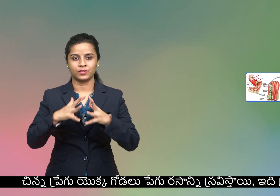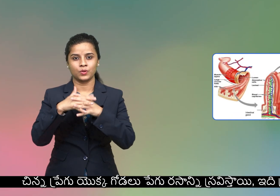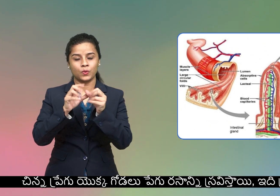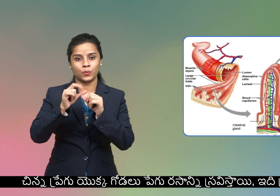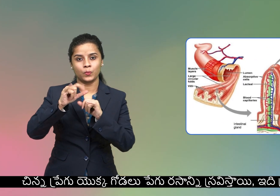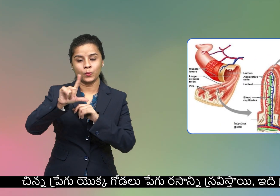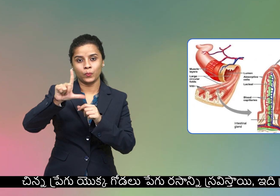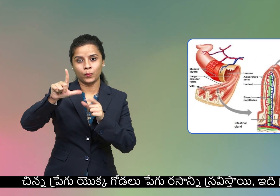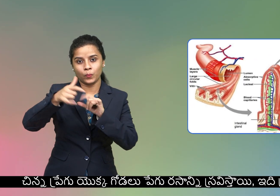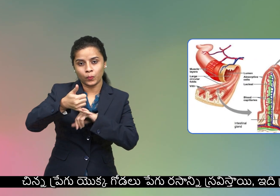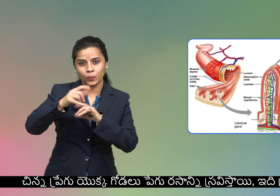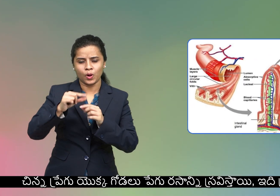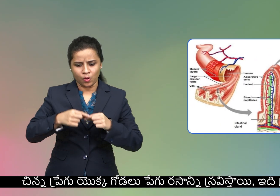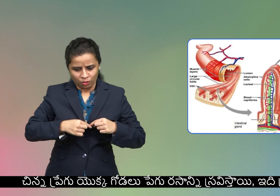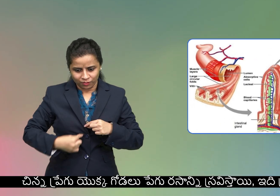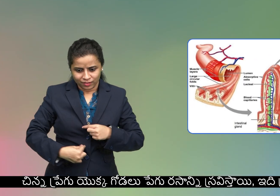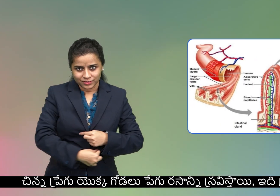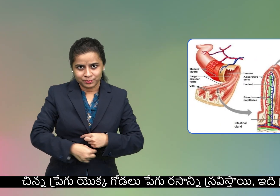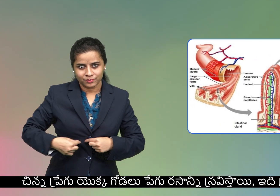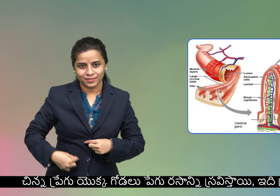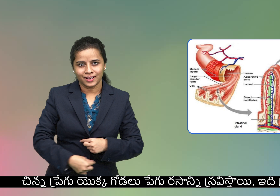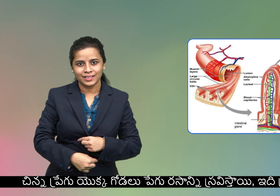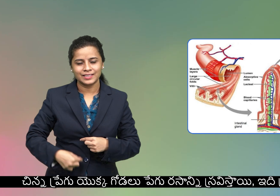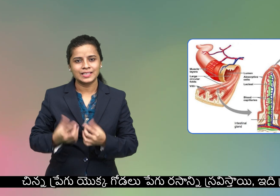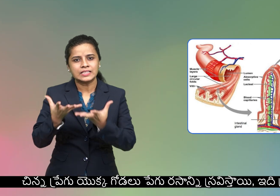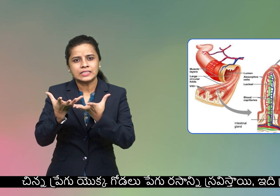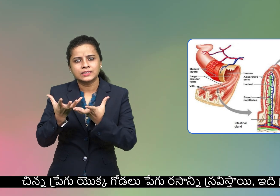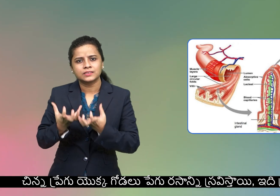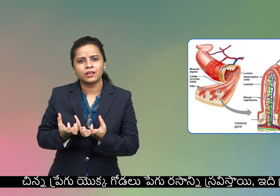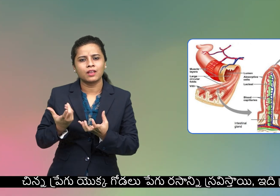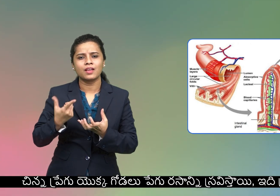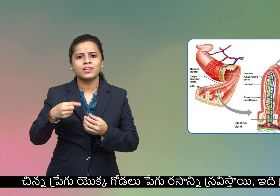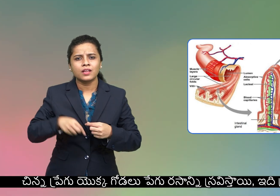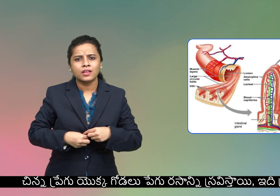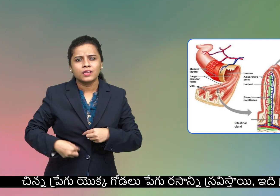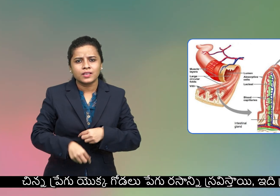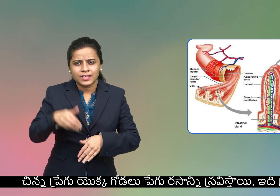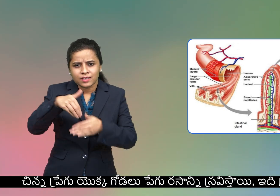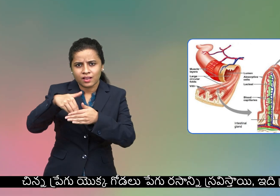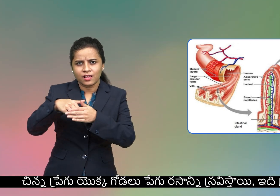చిన్న ప్రేగు యొక్క గోడలు పేగు రసాన్ని స్రవిస్తాయి. ఇది ప్రోటీన్ల యొక్క